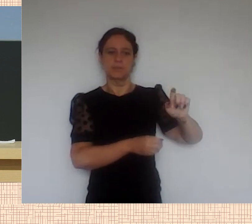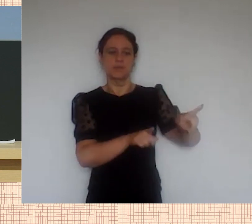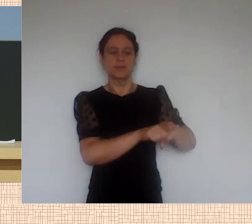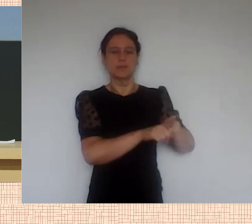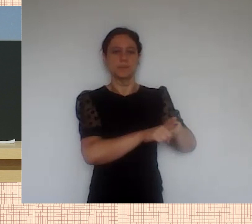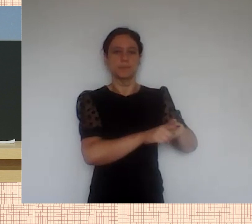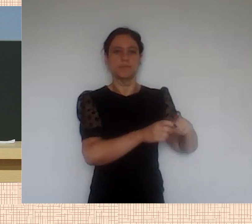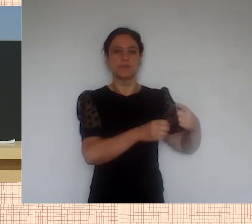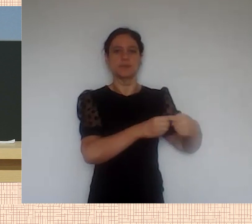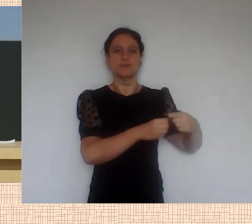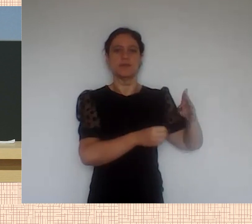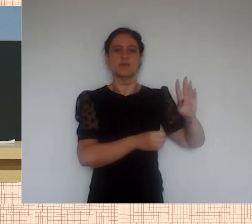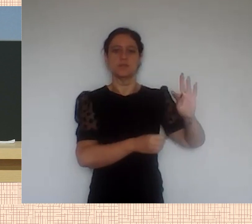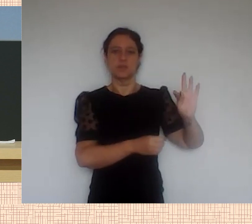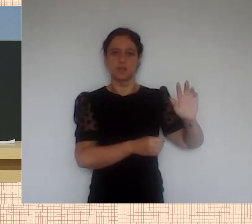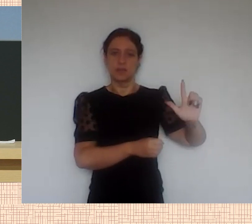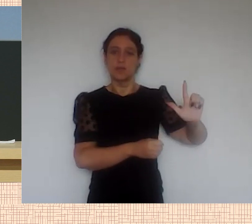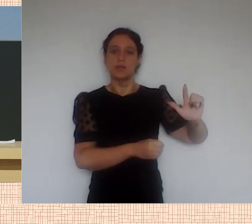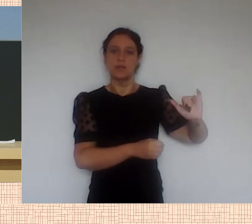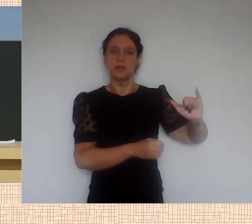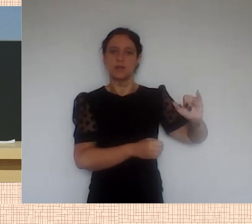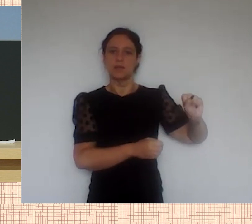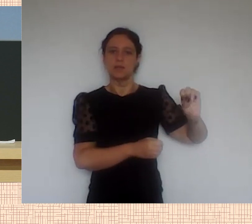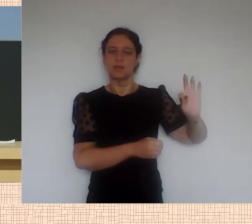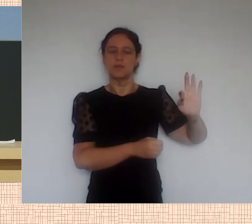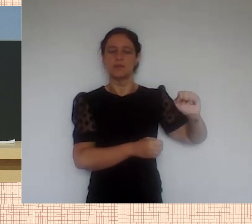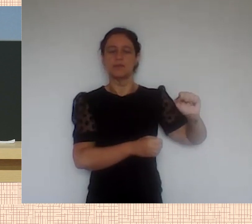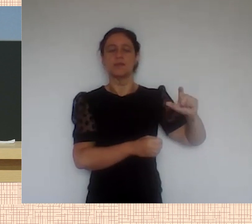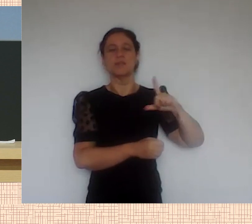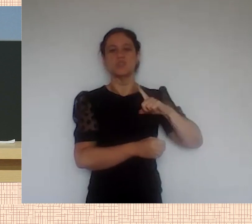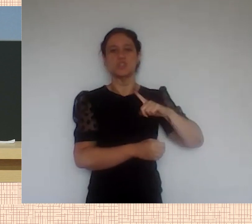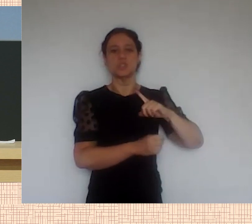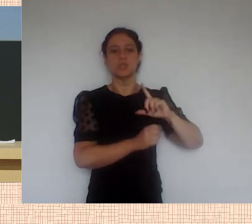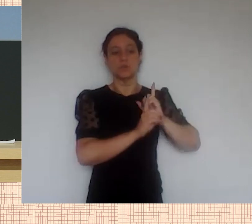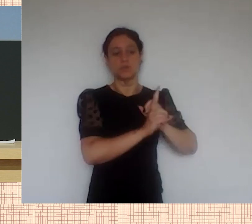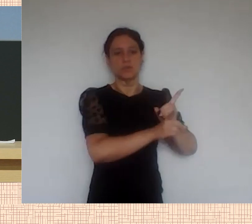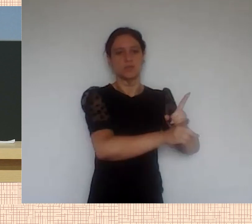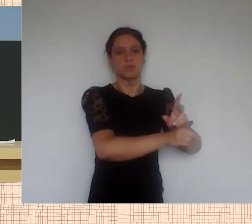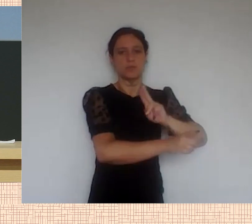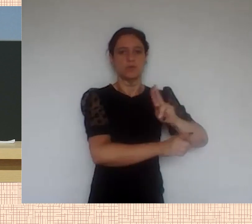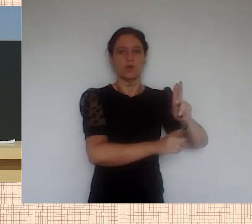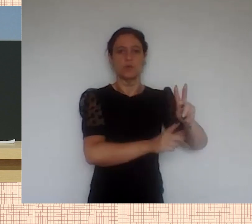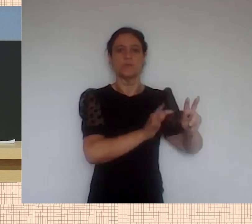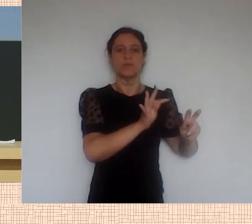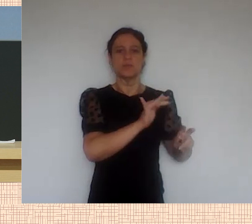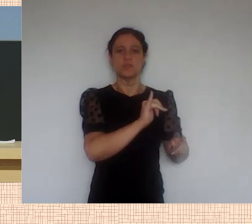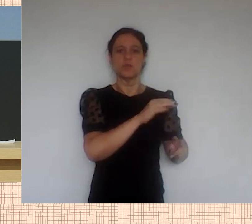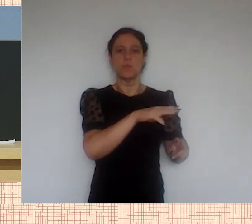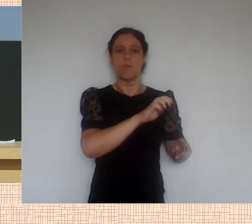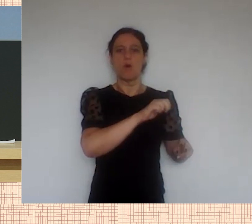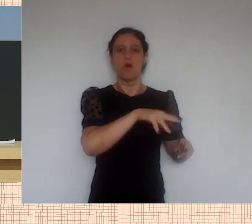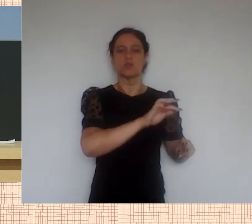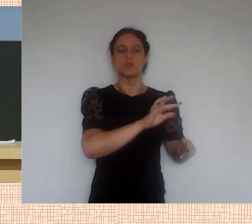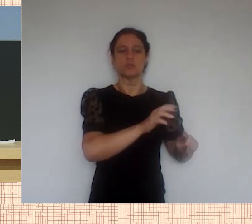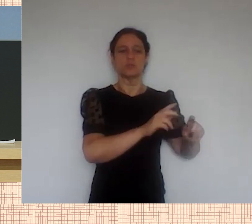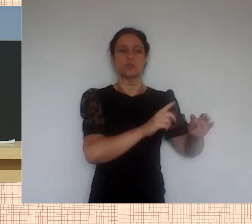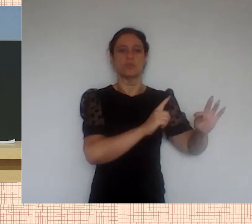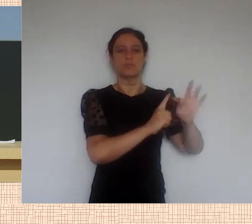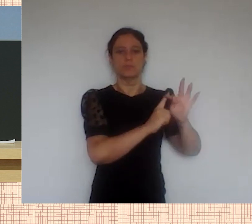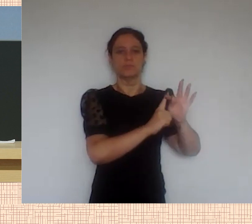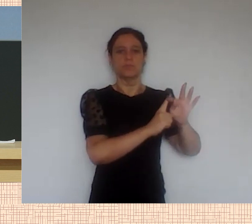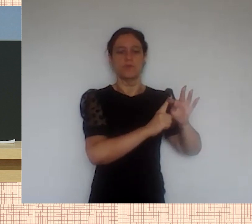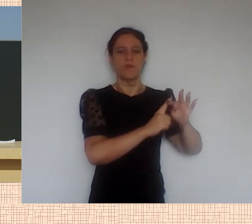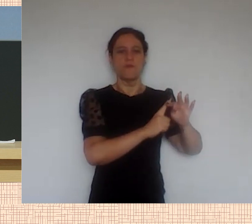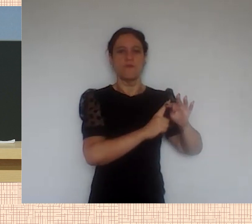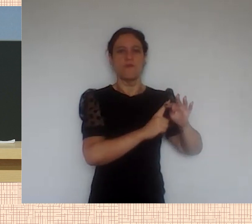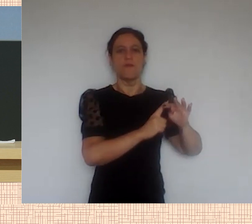crente, mas de pai grego. O que eu quero extrair desse versículo? Quero extrair para você o